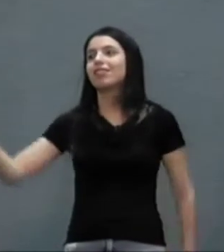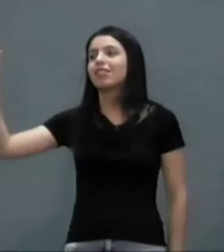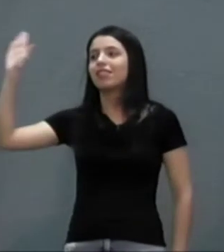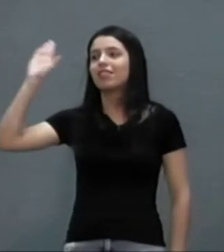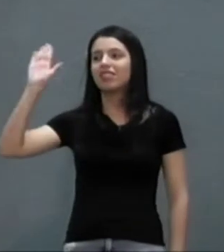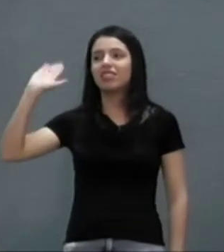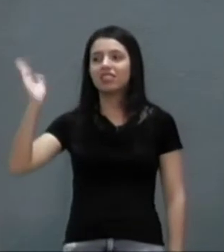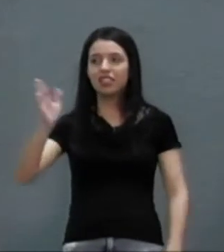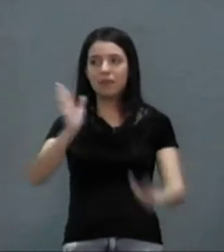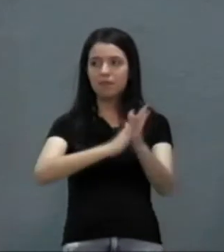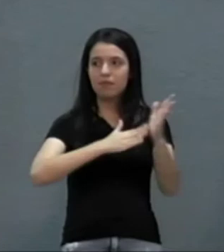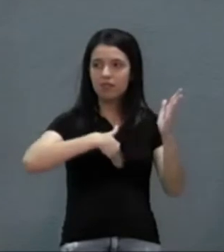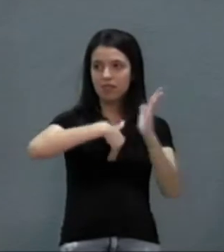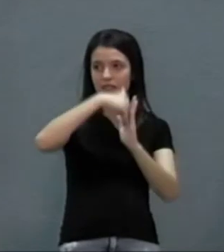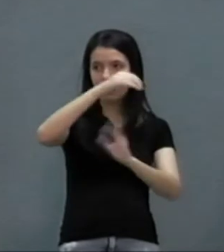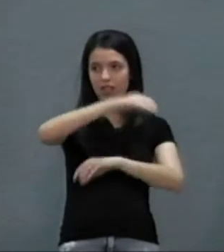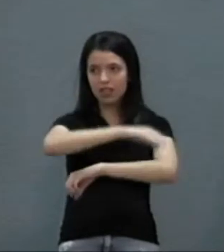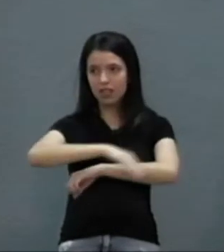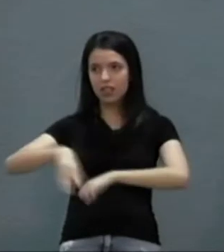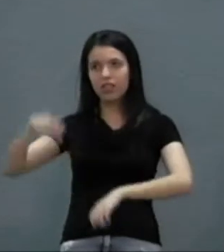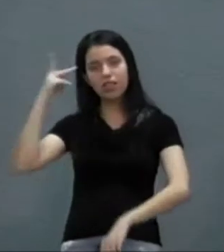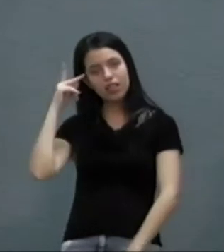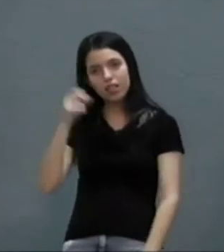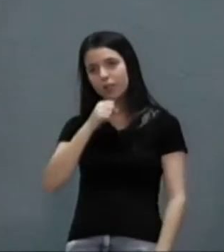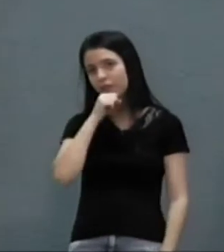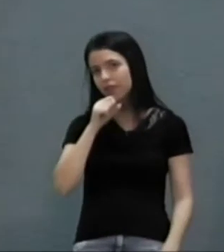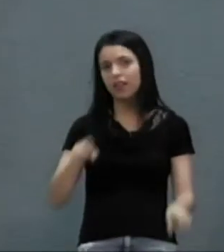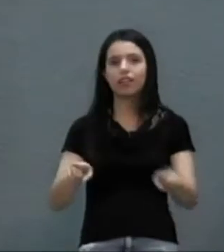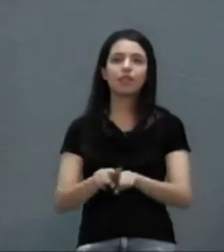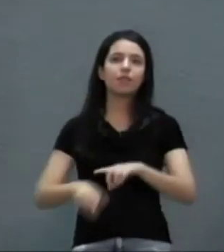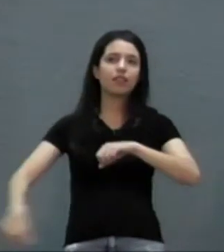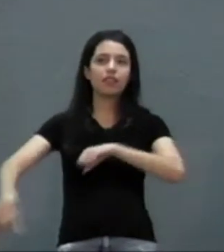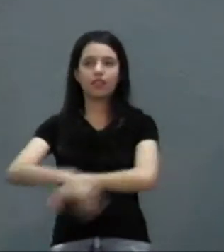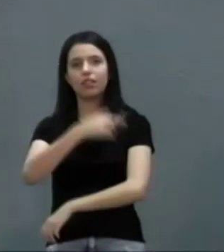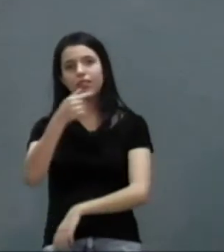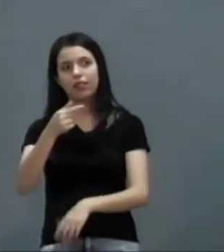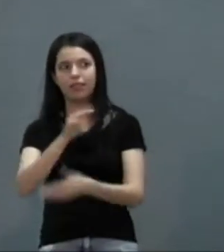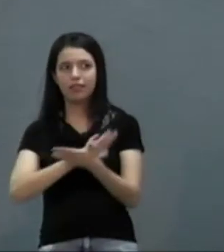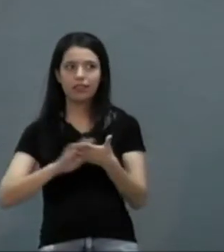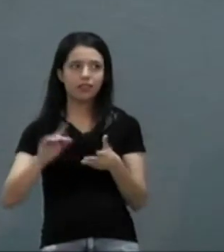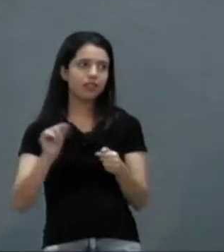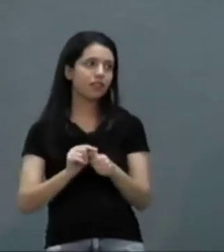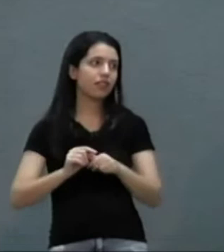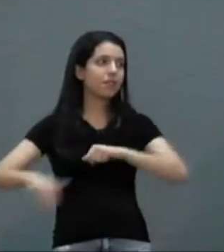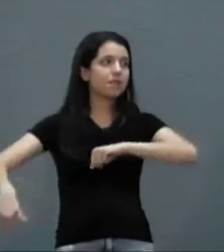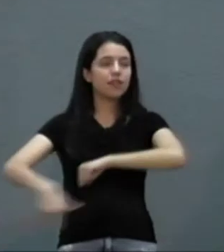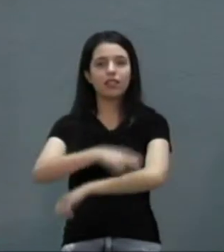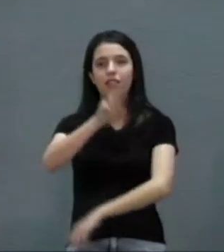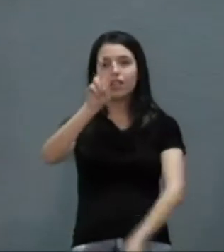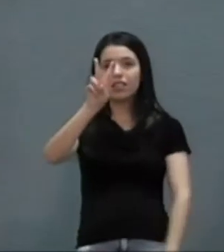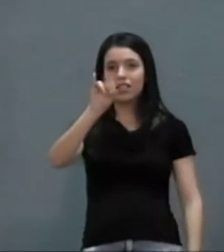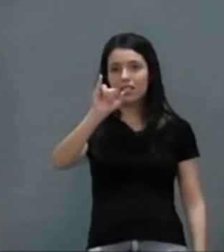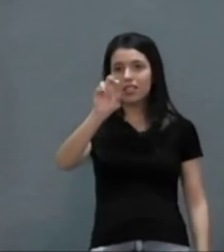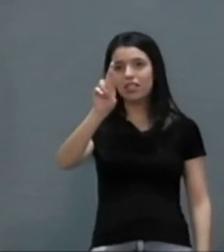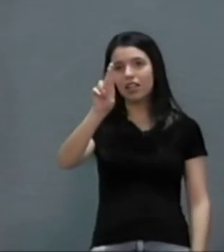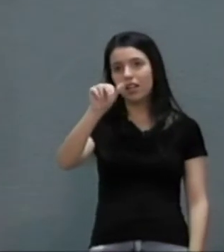fio já. E a Porto Velho e a 7, nada de ser feito ainda. A Irapuru também. Pelo amor de Deus, a Irapuru,